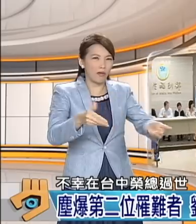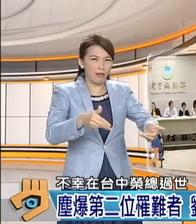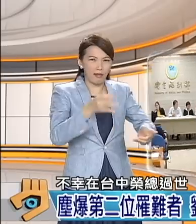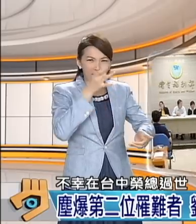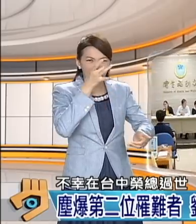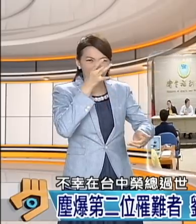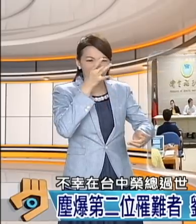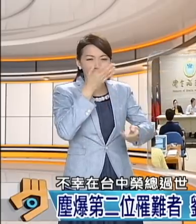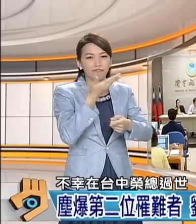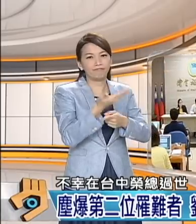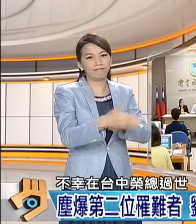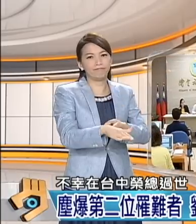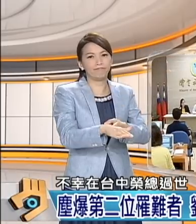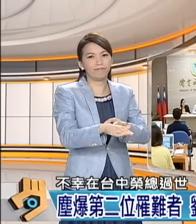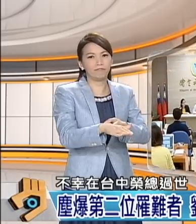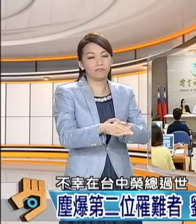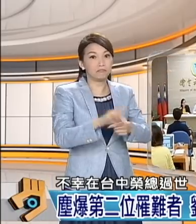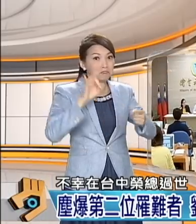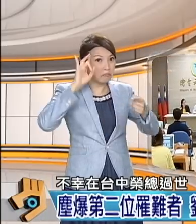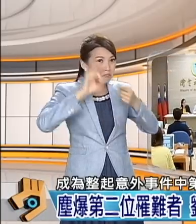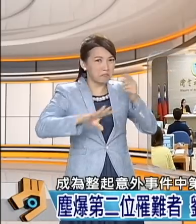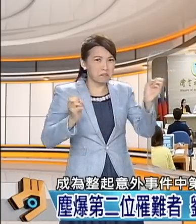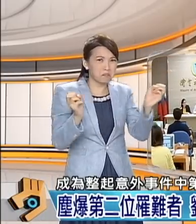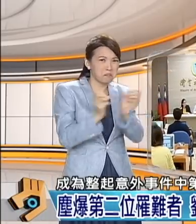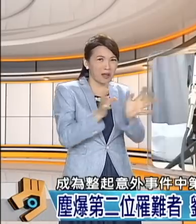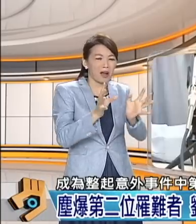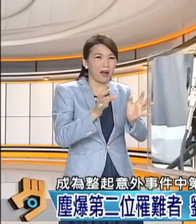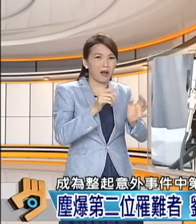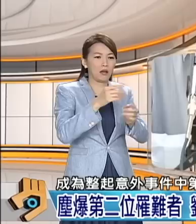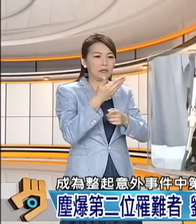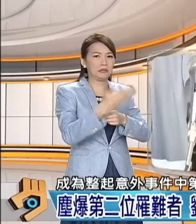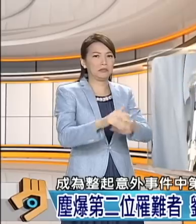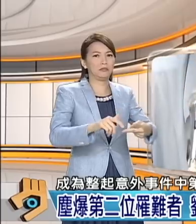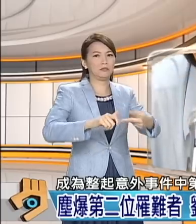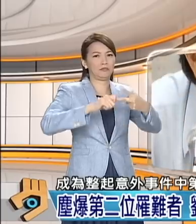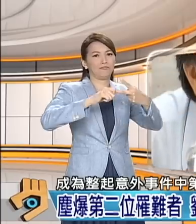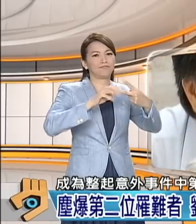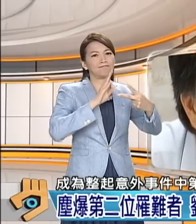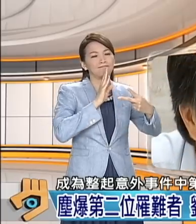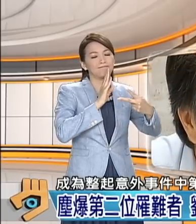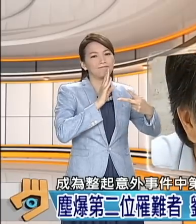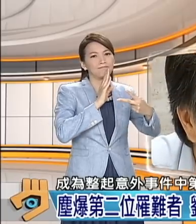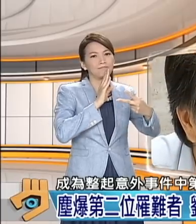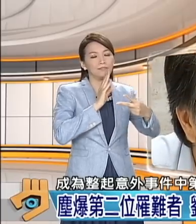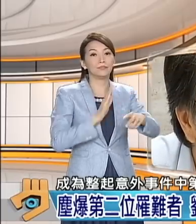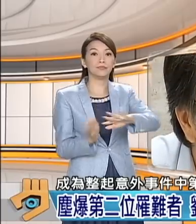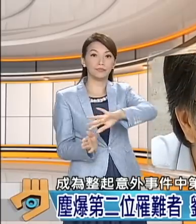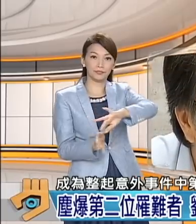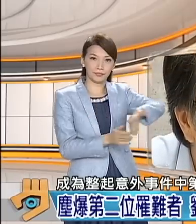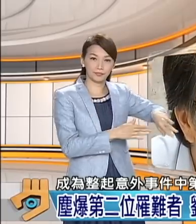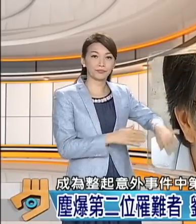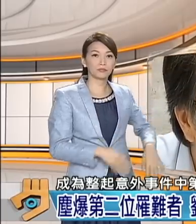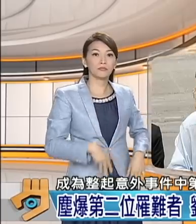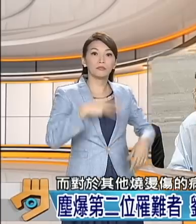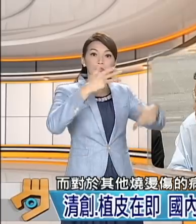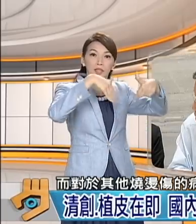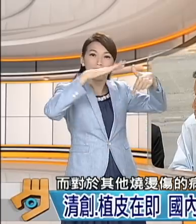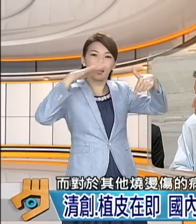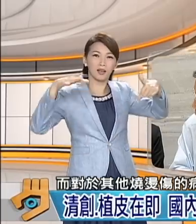中荣总过世了。成为整起意外事件中第二位罹难者。而对于其他烧